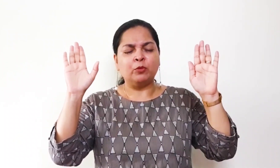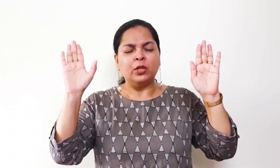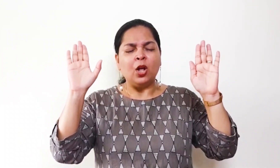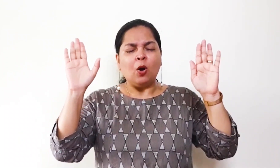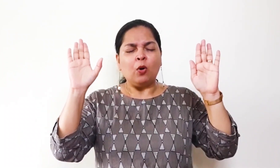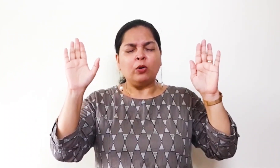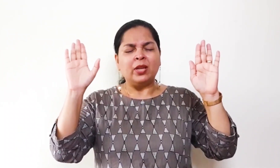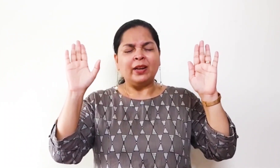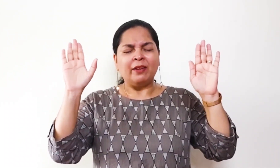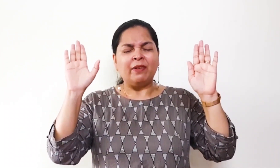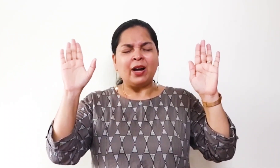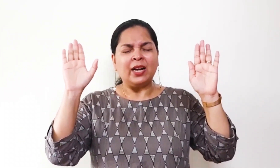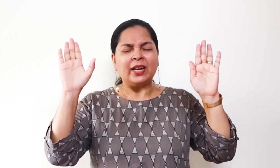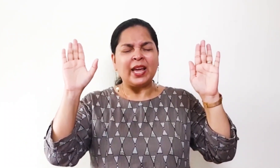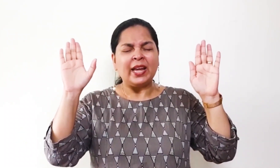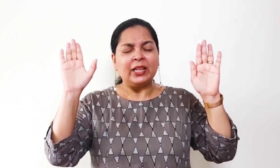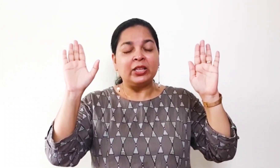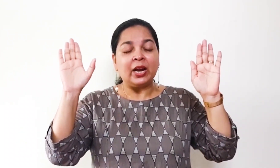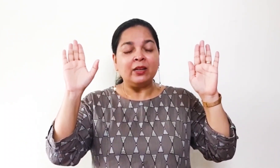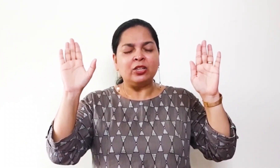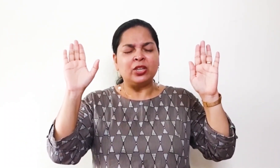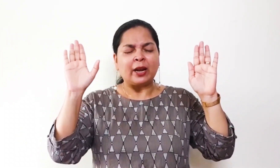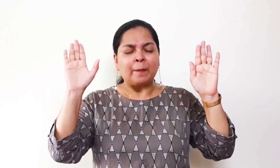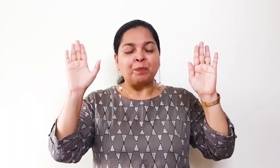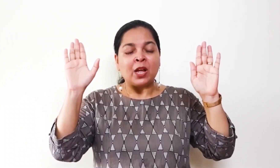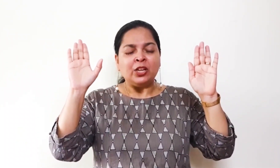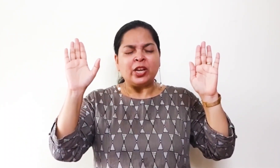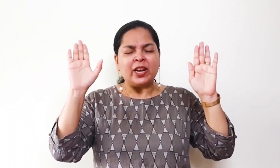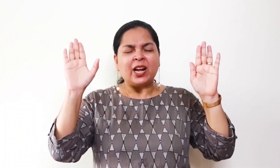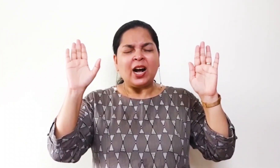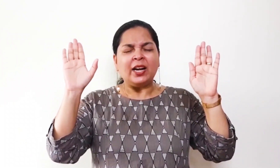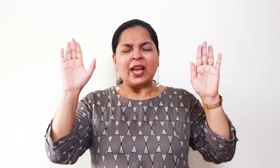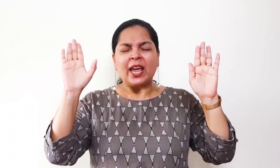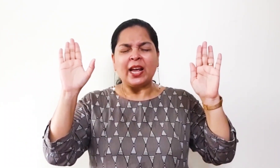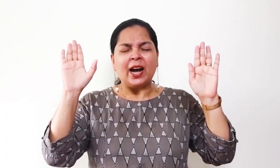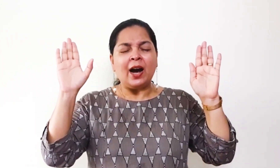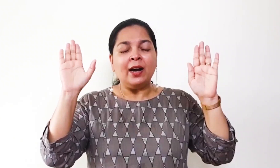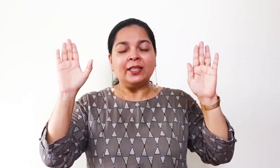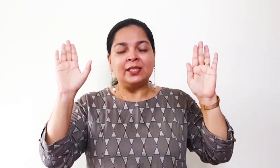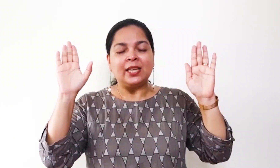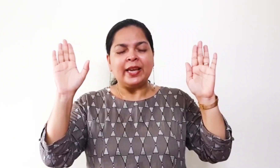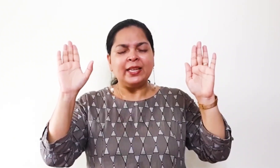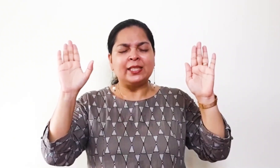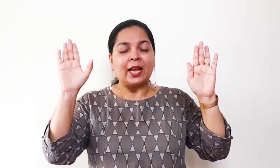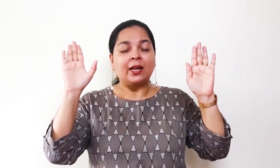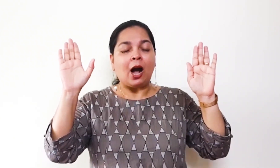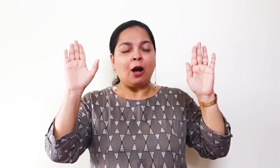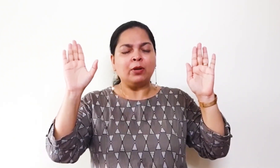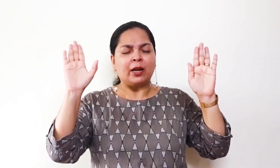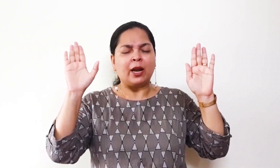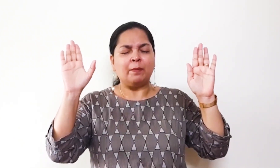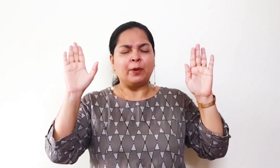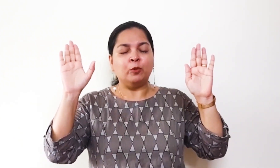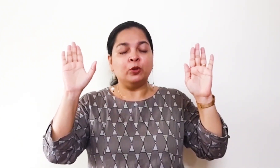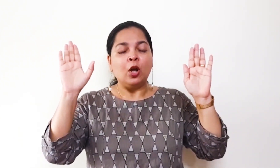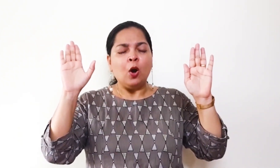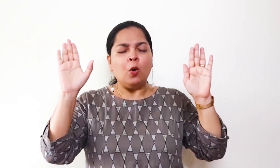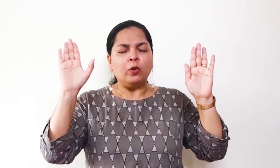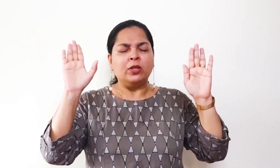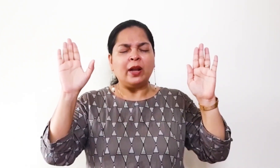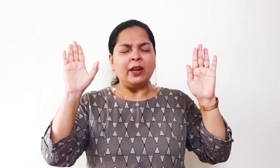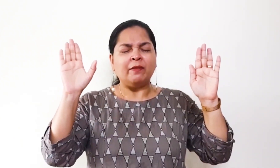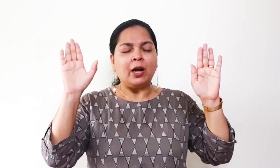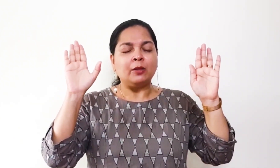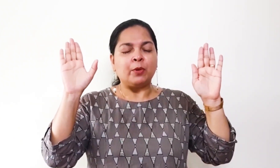उपलब्ध है प्रभु। ओ धन्यवाद, हर एक दर्द जा रहा है, शरीर का हर एक अंग सही से काम कर रहा है प्रभु।